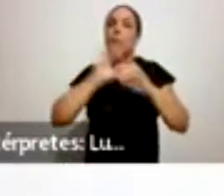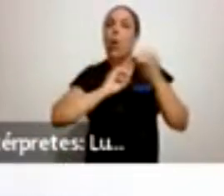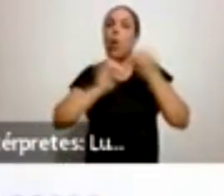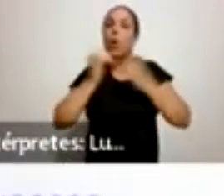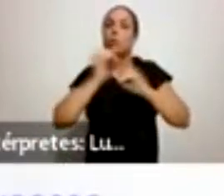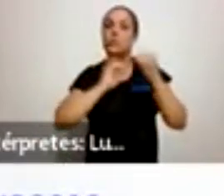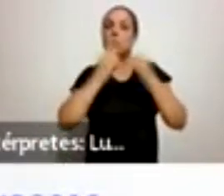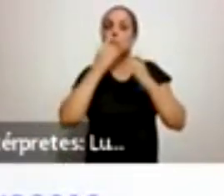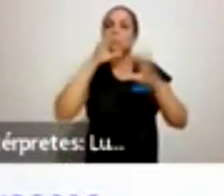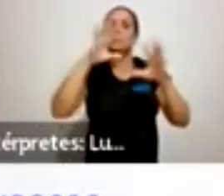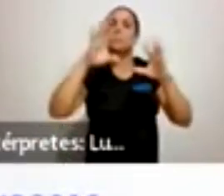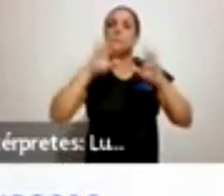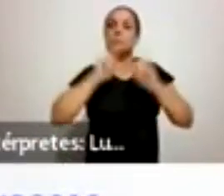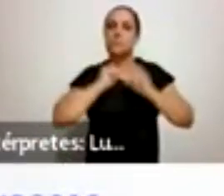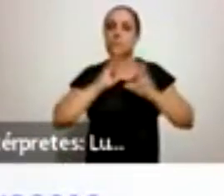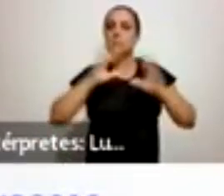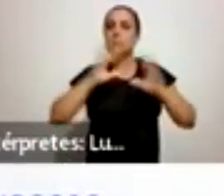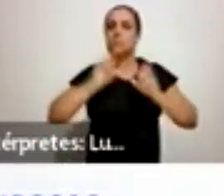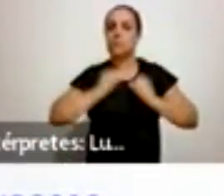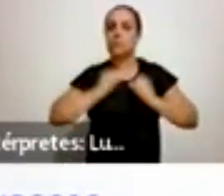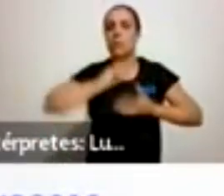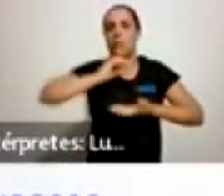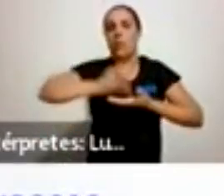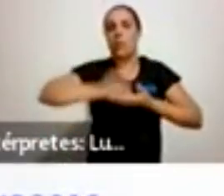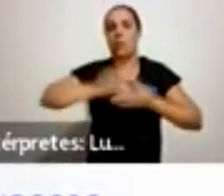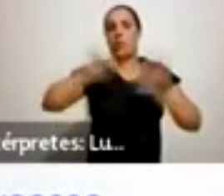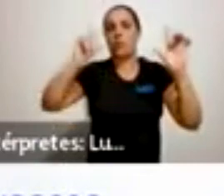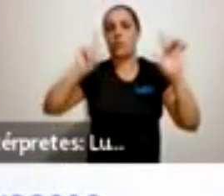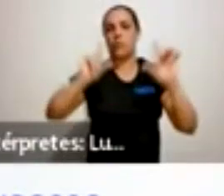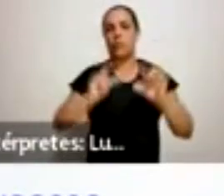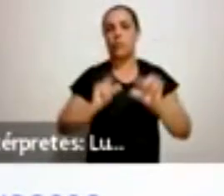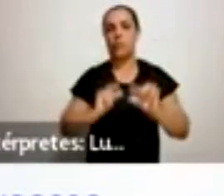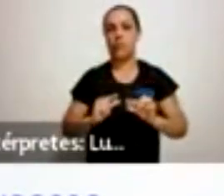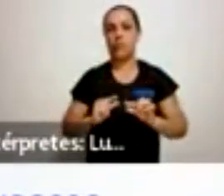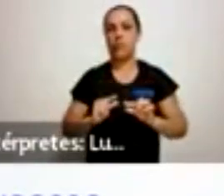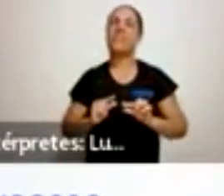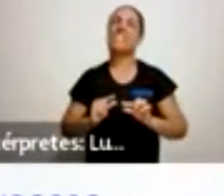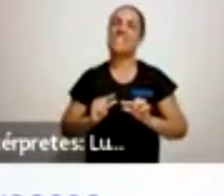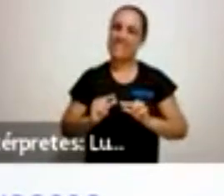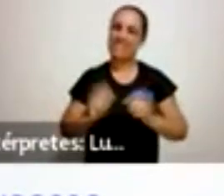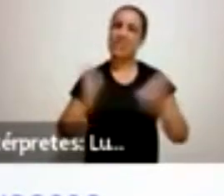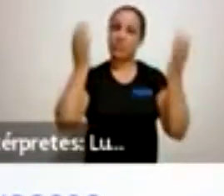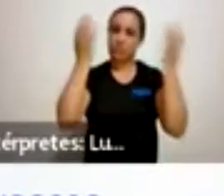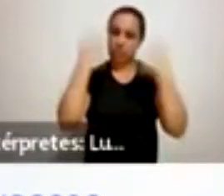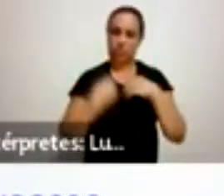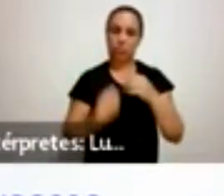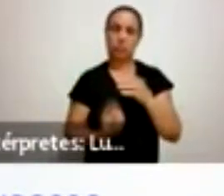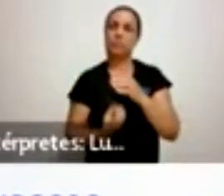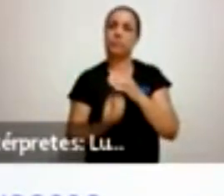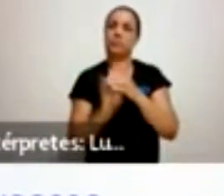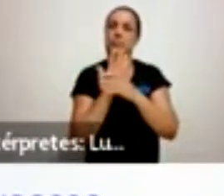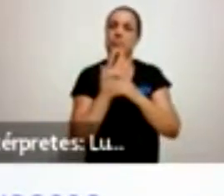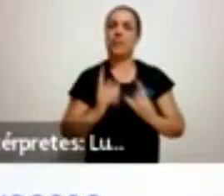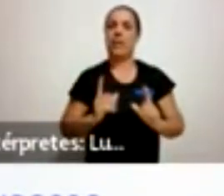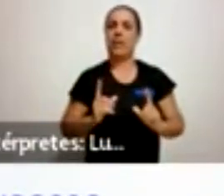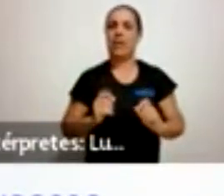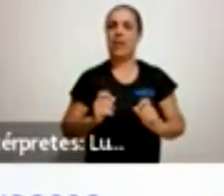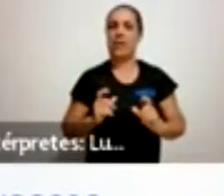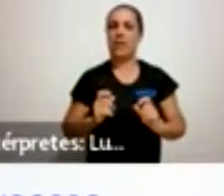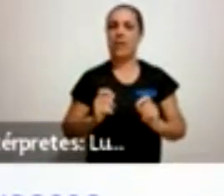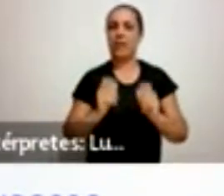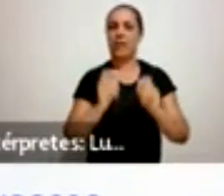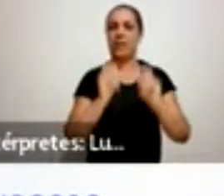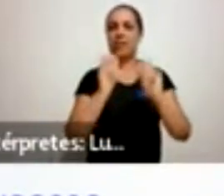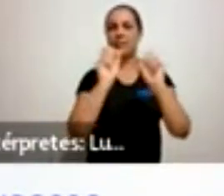detalhe. Então, outro aspecto que foi destacado, e agora foi em 1954, foi a descoberta